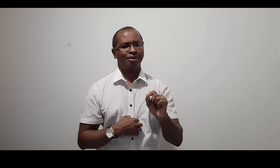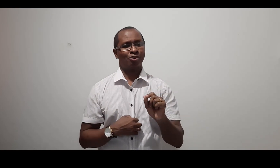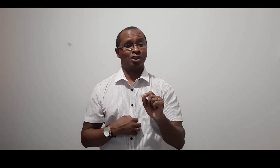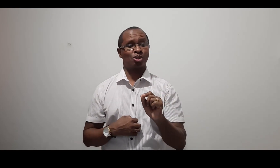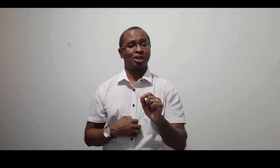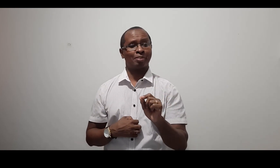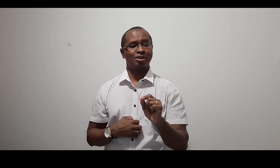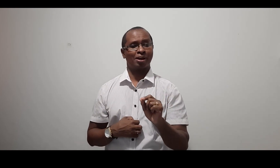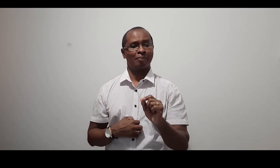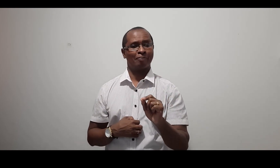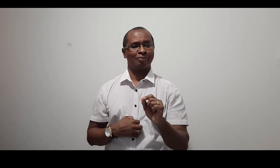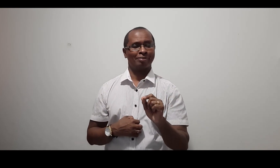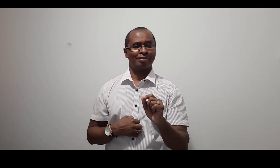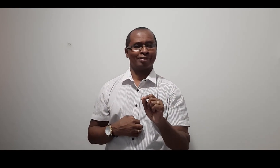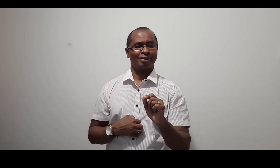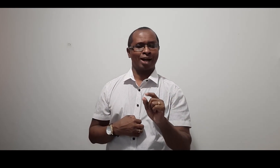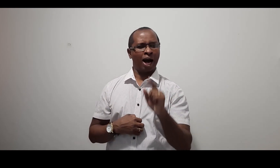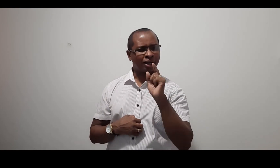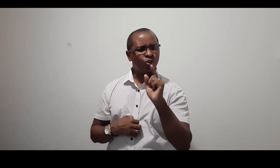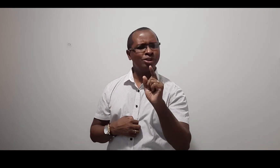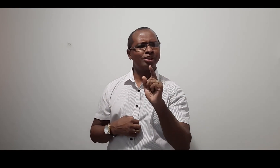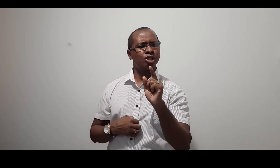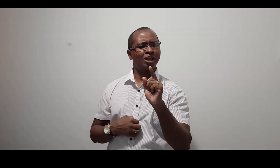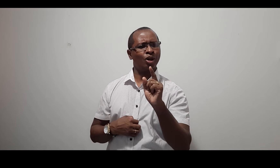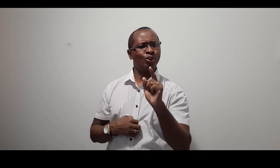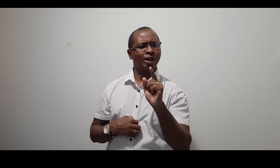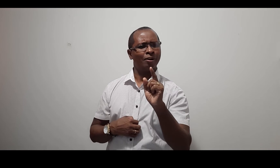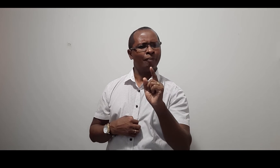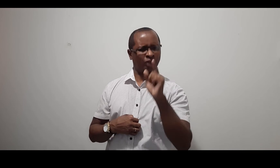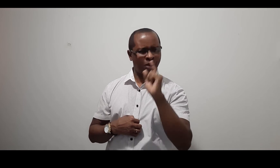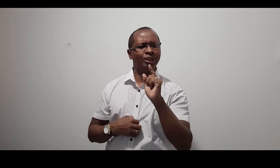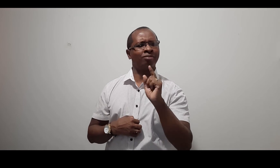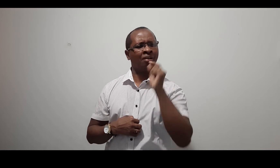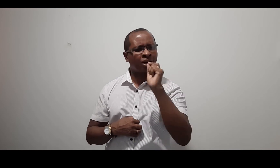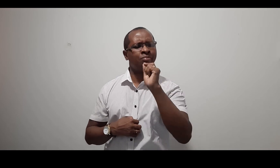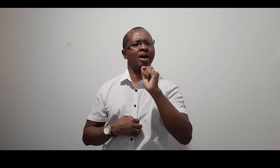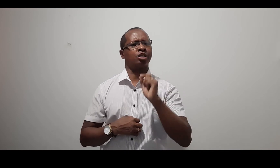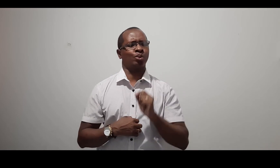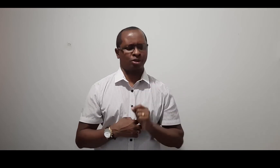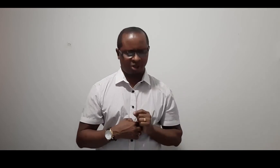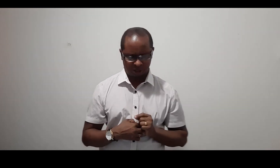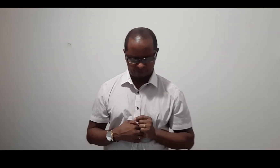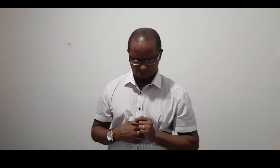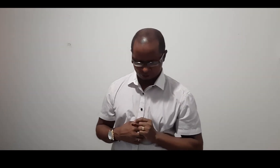hoy ny soratra masina ary raha hoy isika tsy manana ota de mamita tena ary ny marina tsy ho anatsika